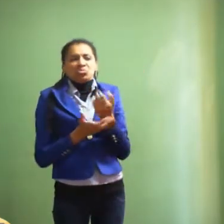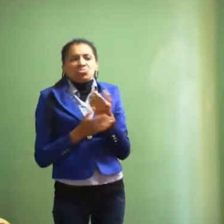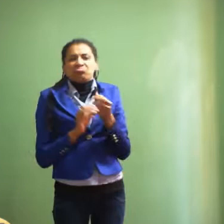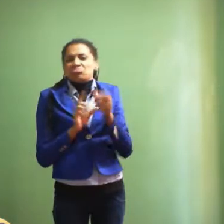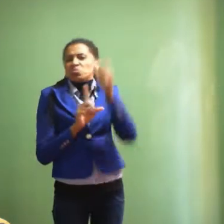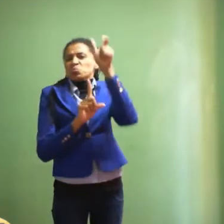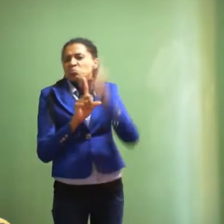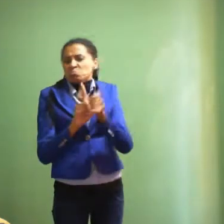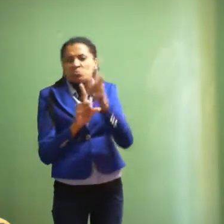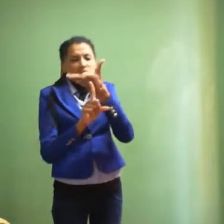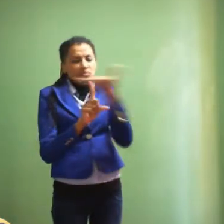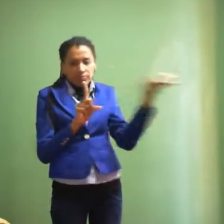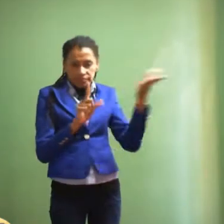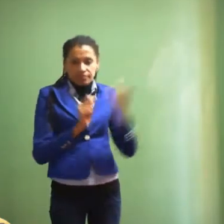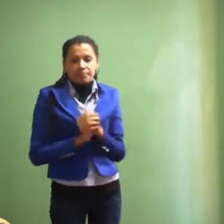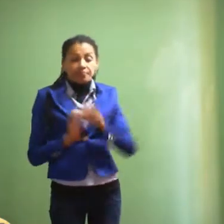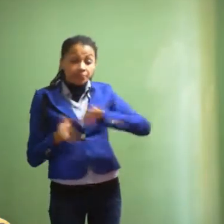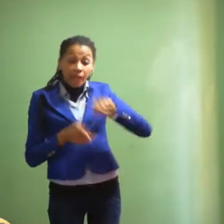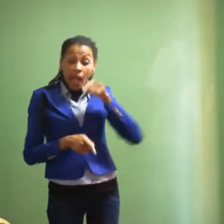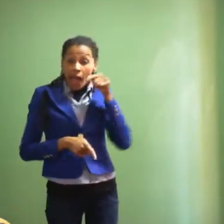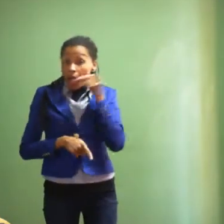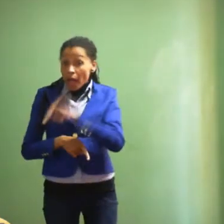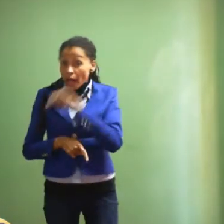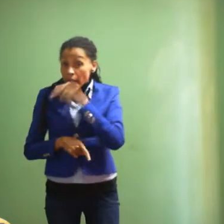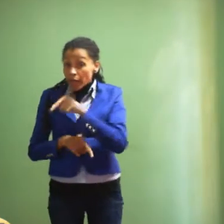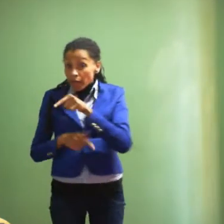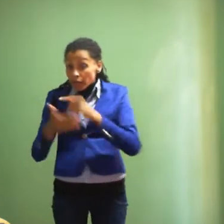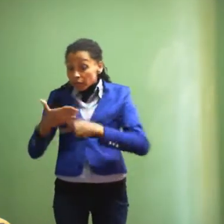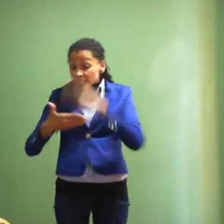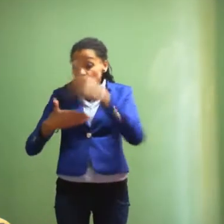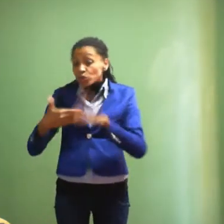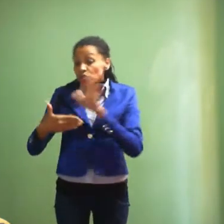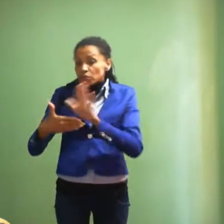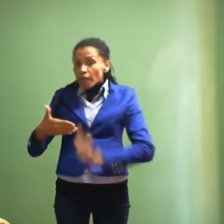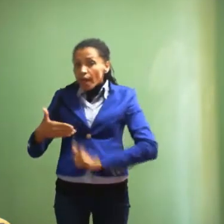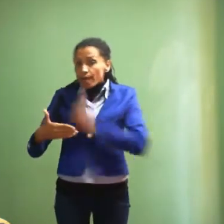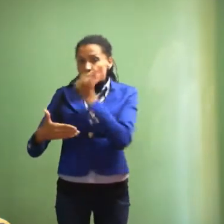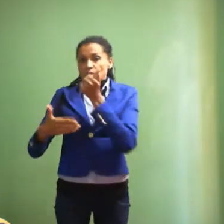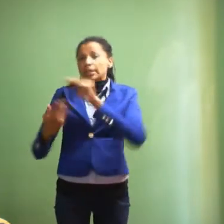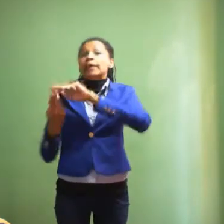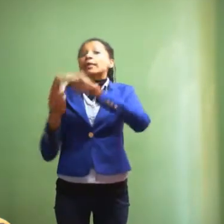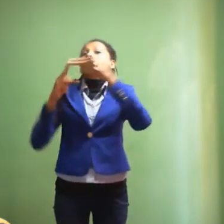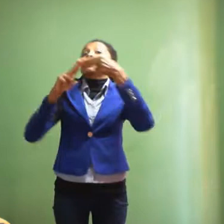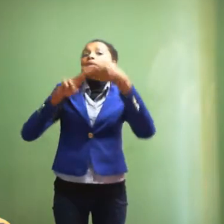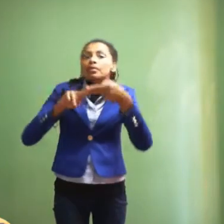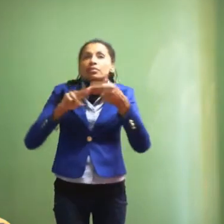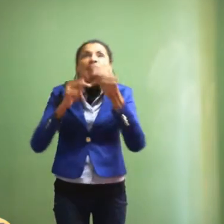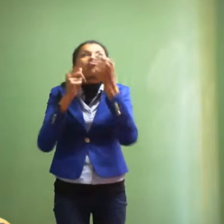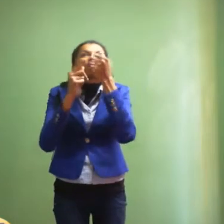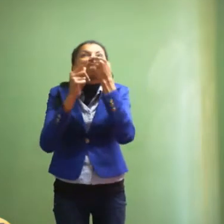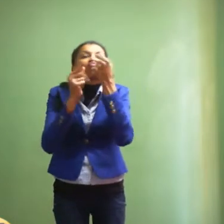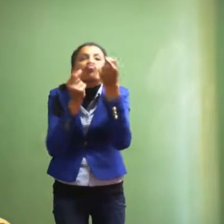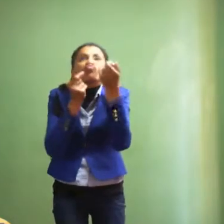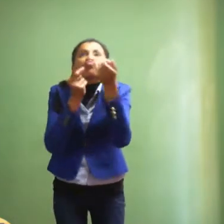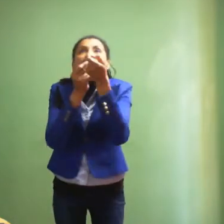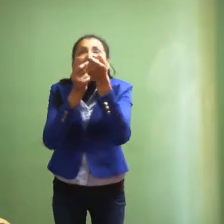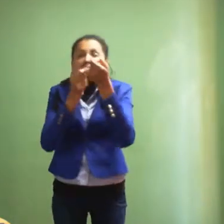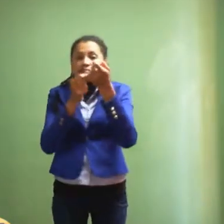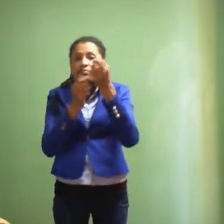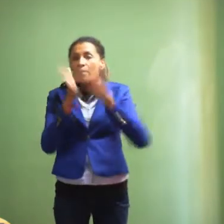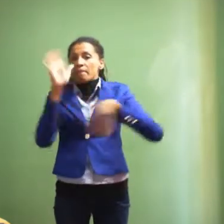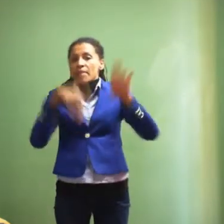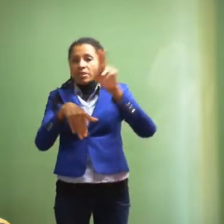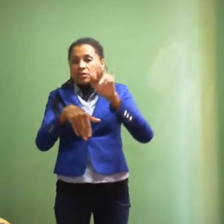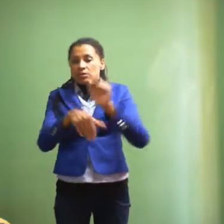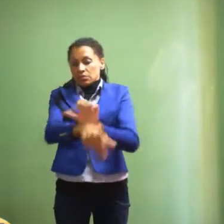Y en el caso de los proyectos lo que estamos es aprovechando la posibilidad para poder acercarnos a la lengua escrita de una manera significativa.